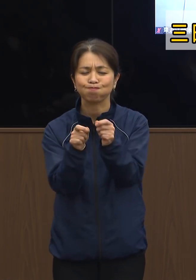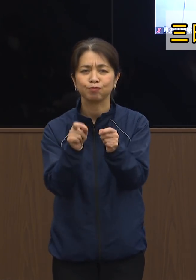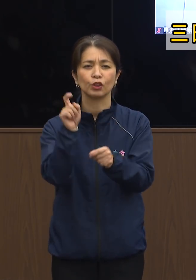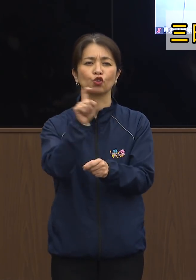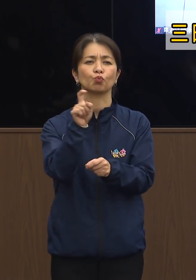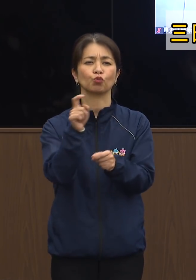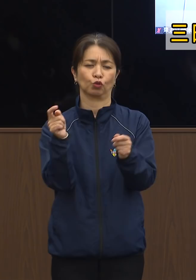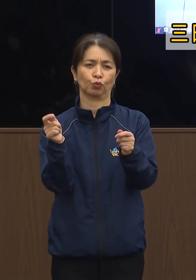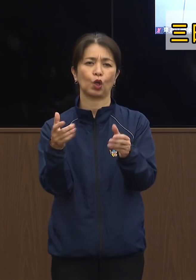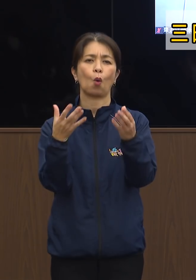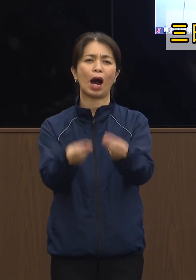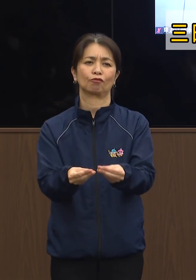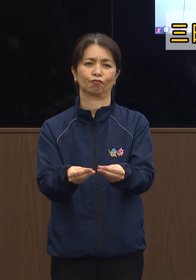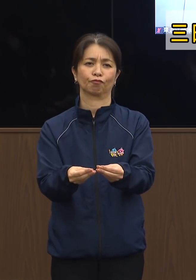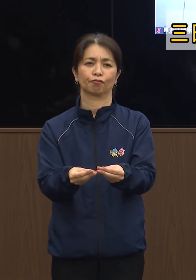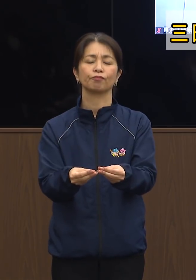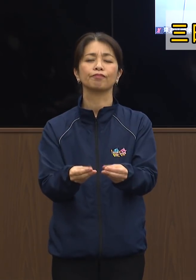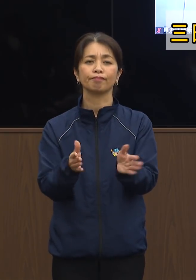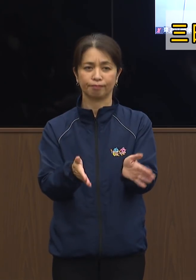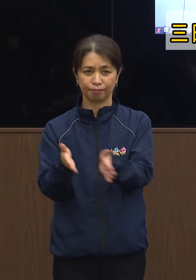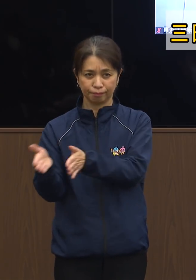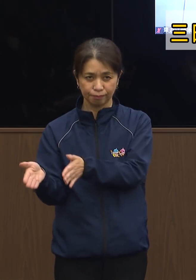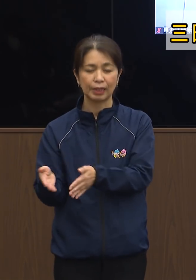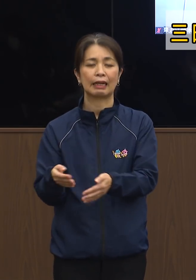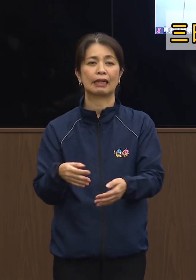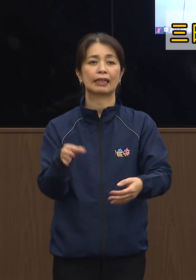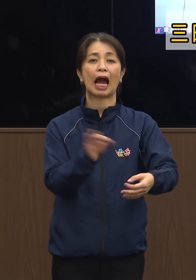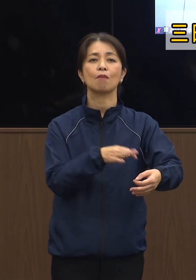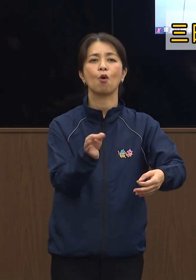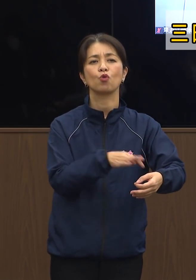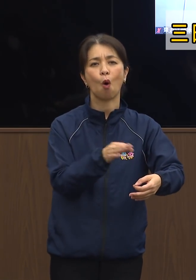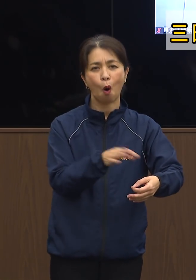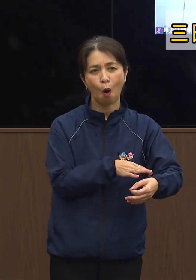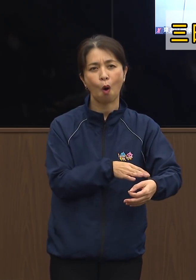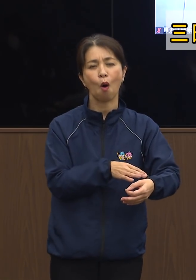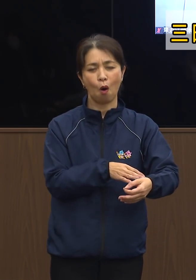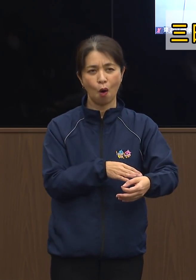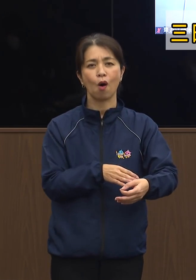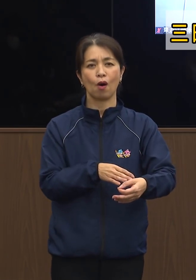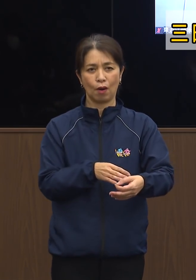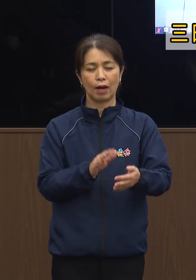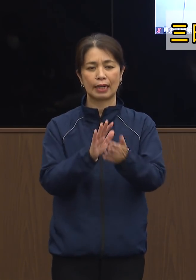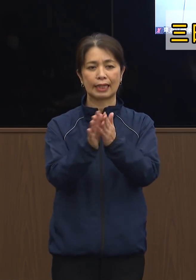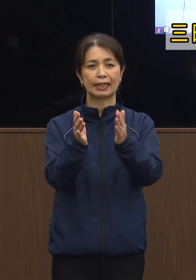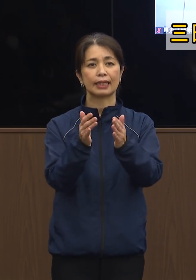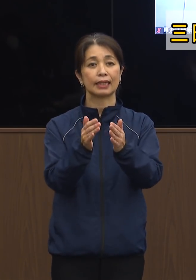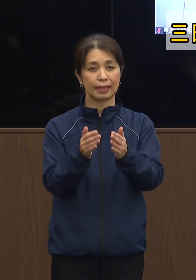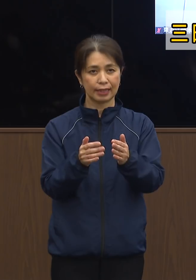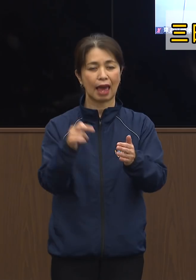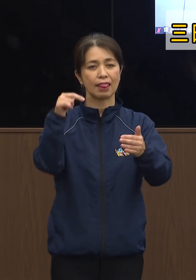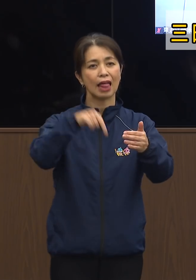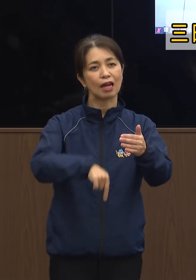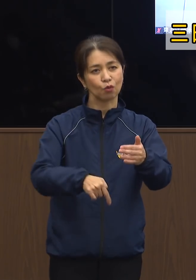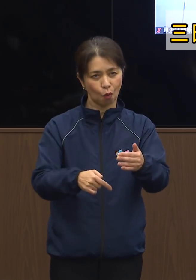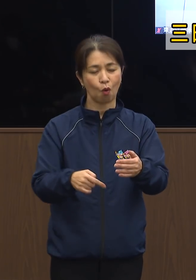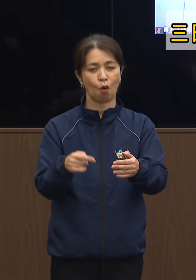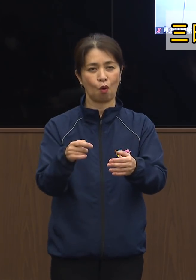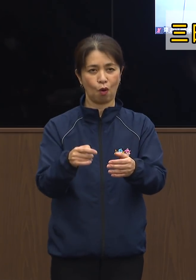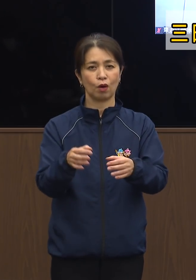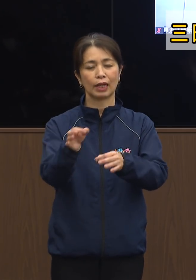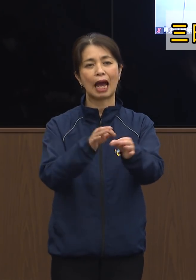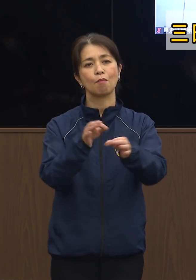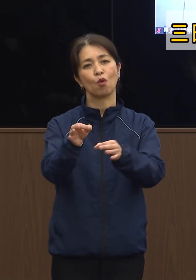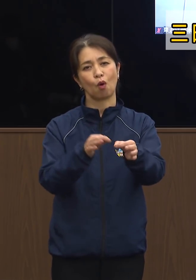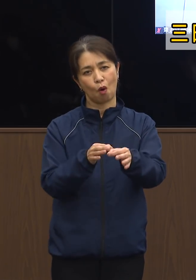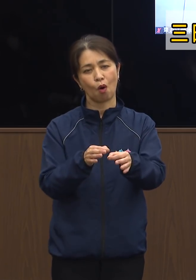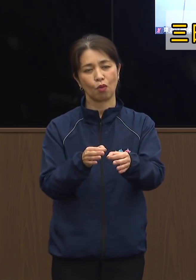また買い物、これも県内の商業施設等に多くの方が家族